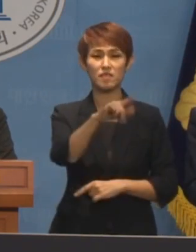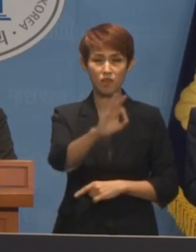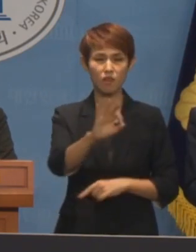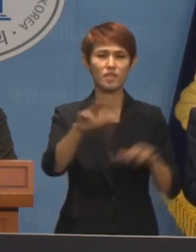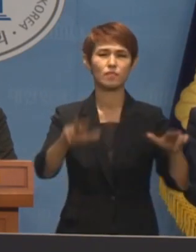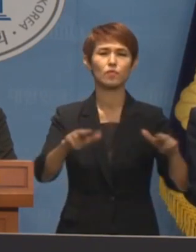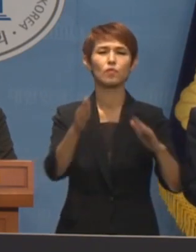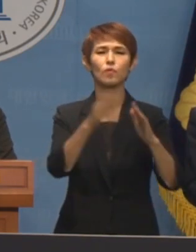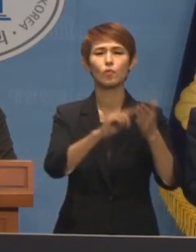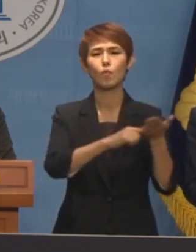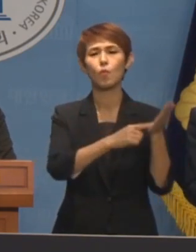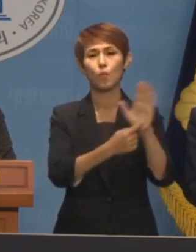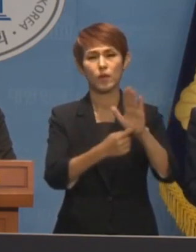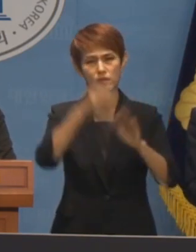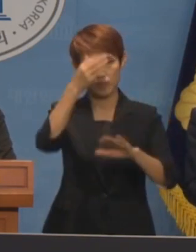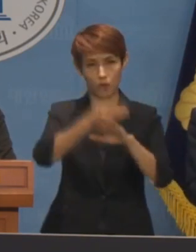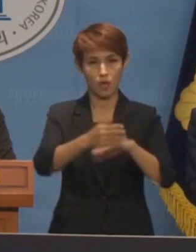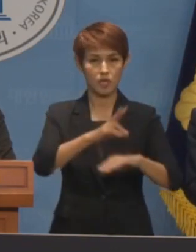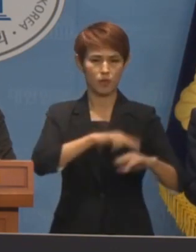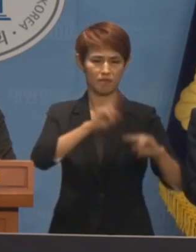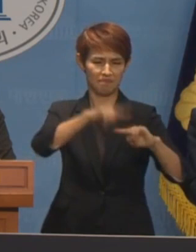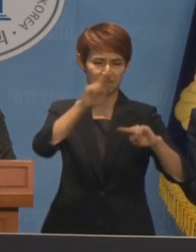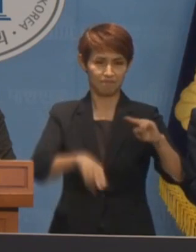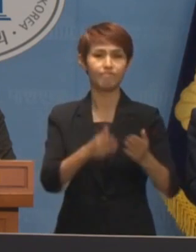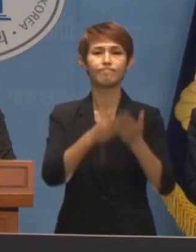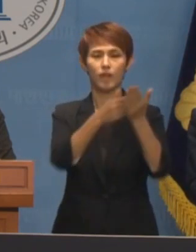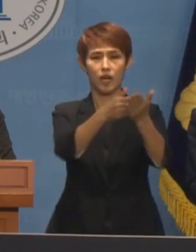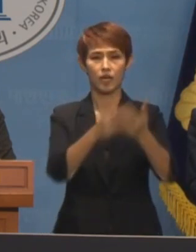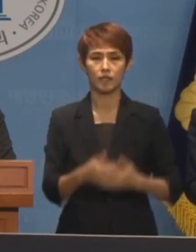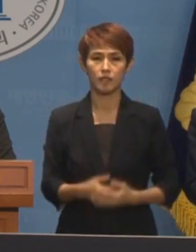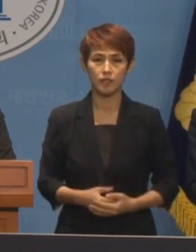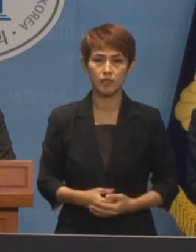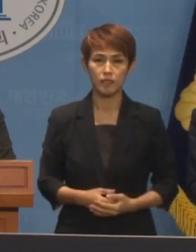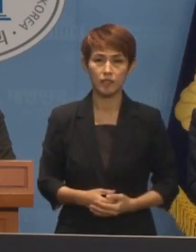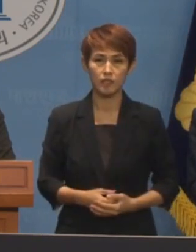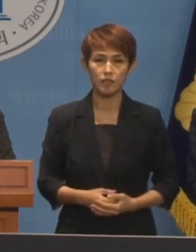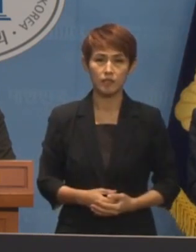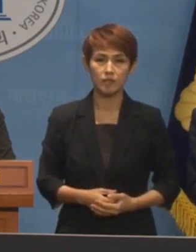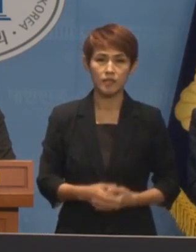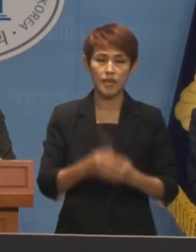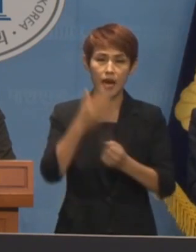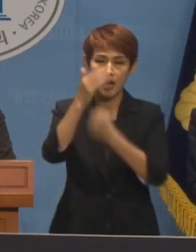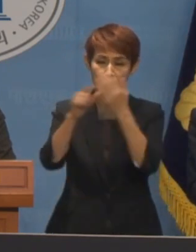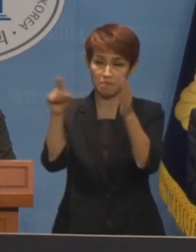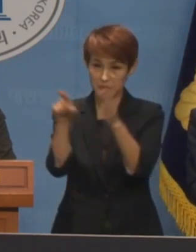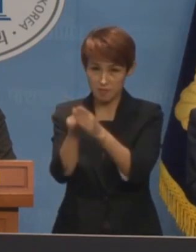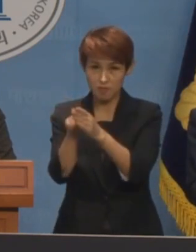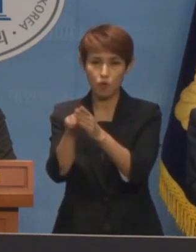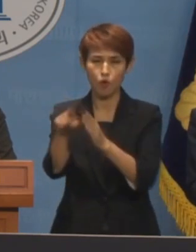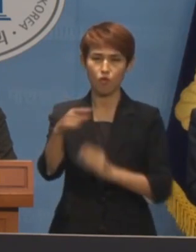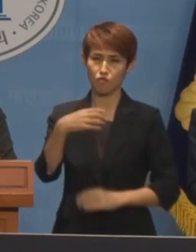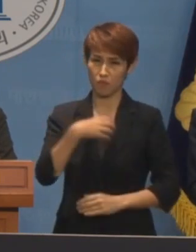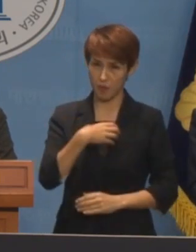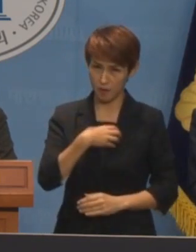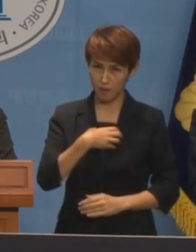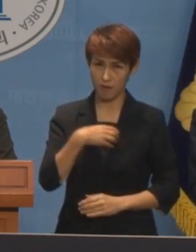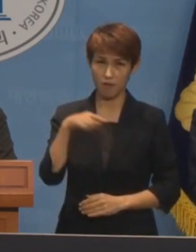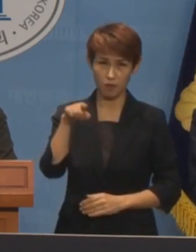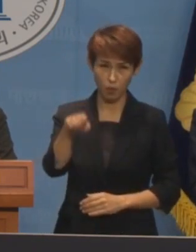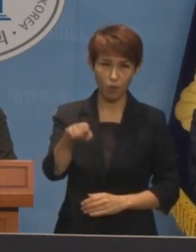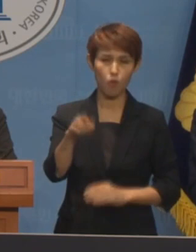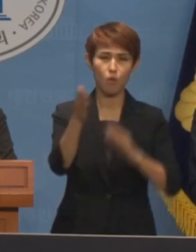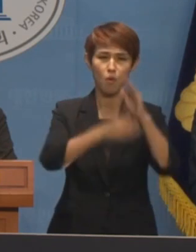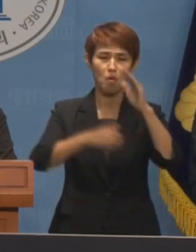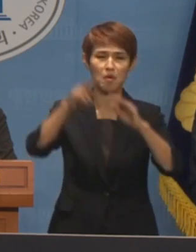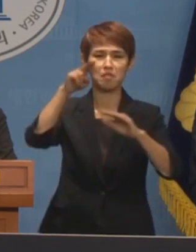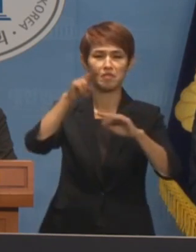공개 사과하고 의원직에서 사퇴하라. 하나, 우리는 창조론을 믿는 게 위험하며 공직에